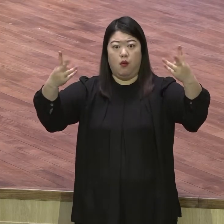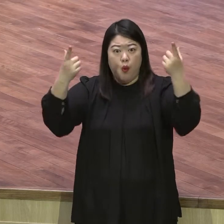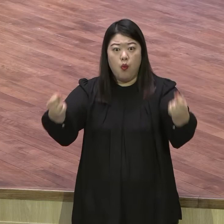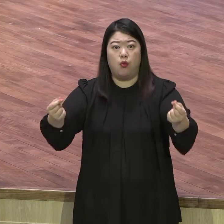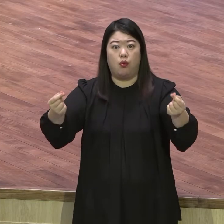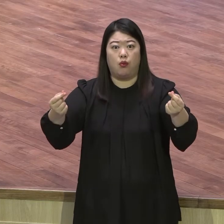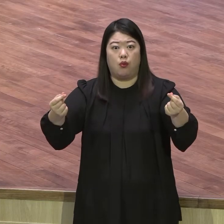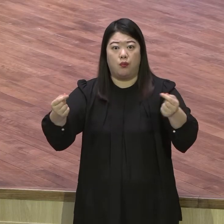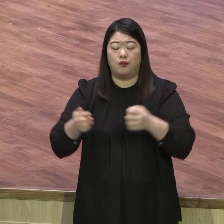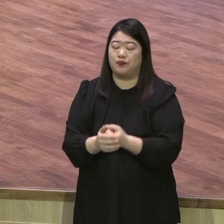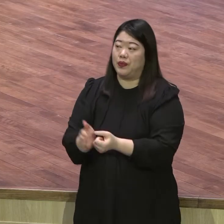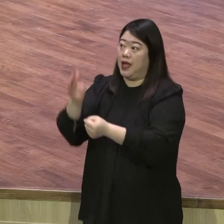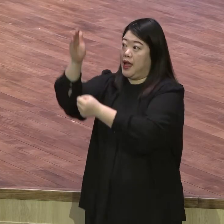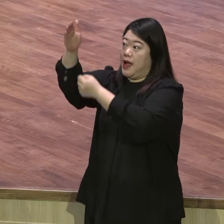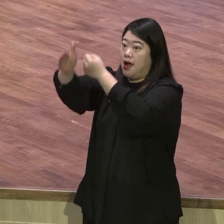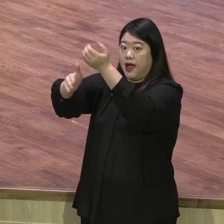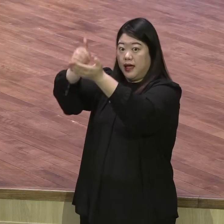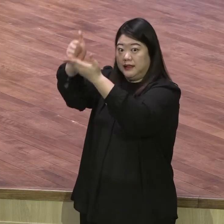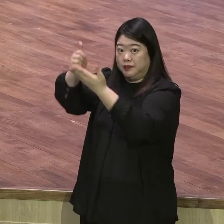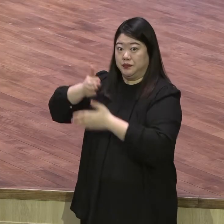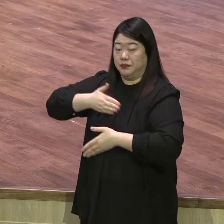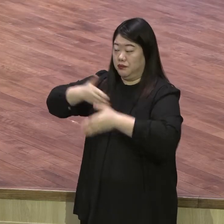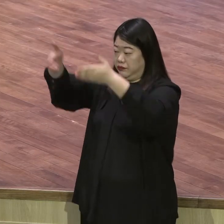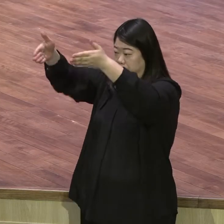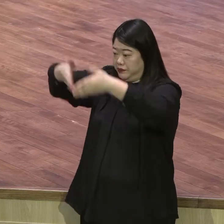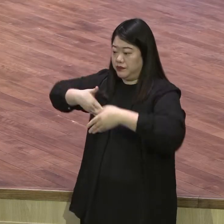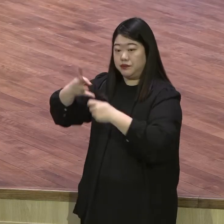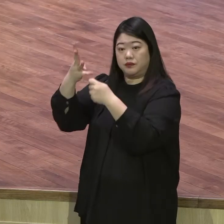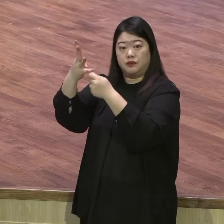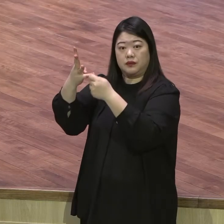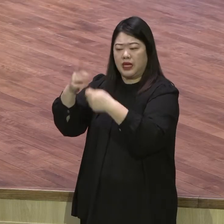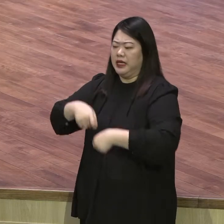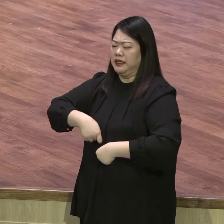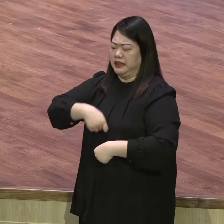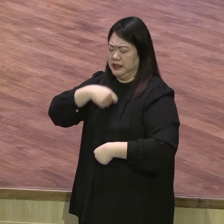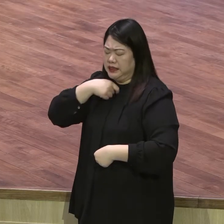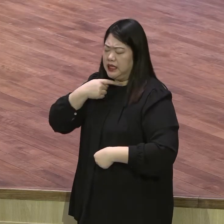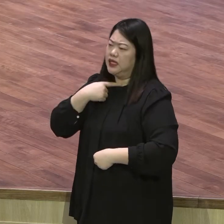하나님과의 관계에서 의의에 줄이고 목마른 자.